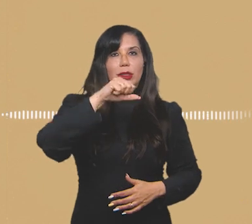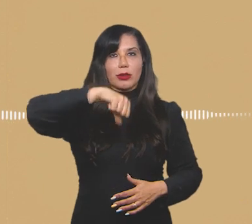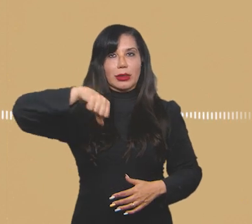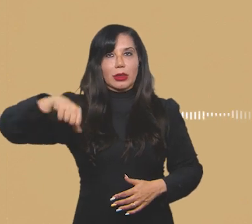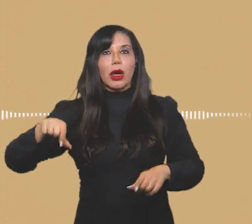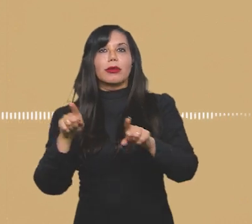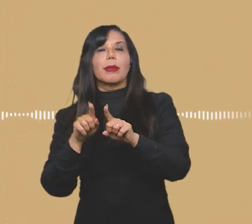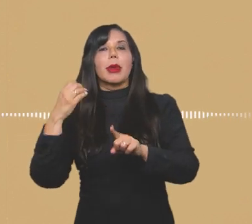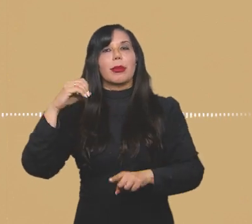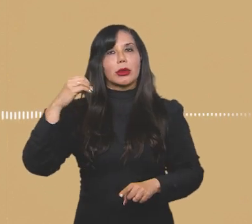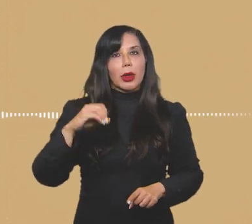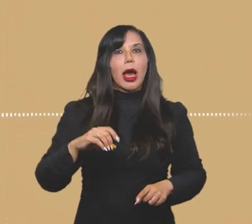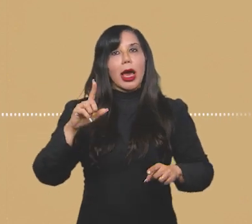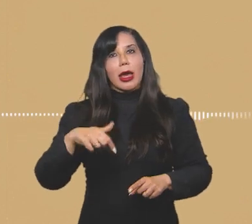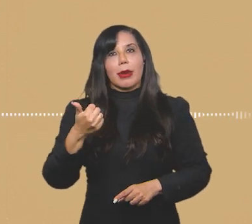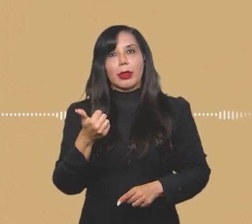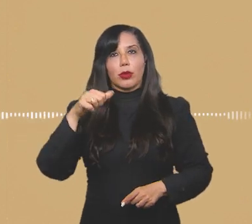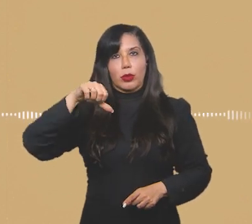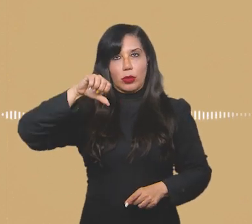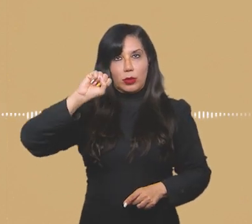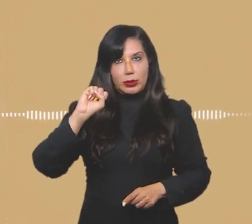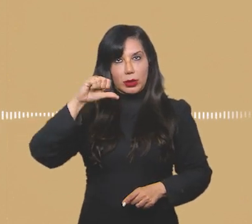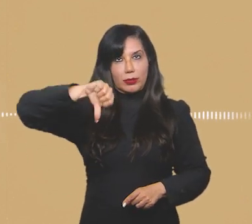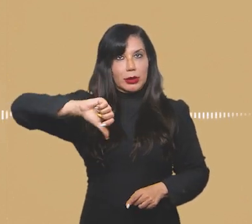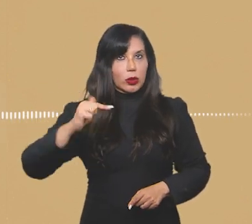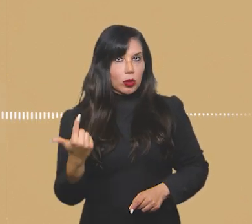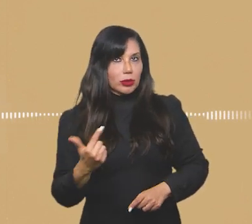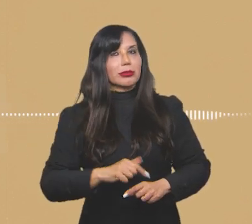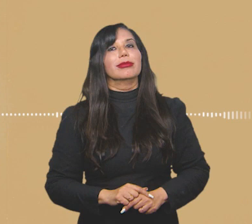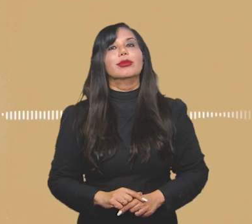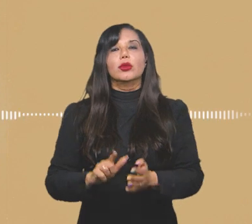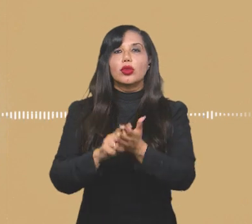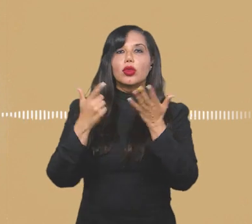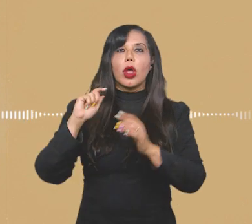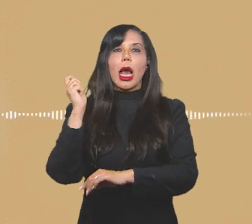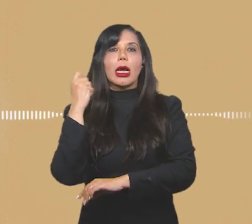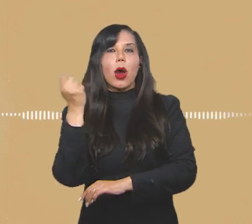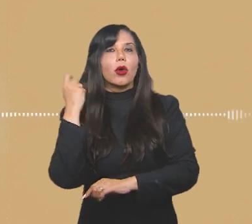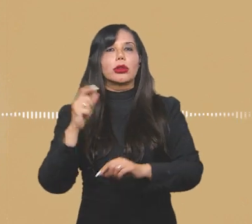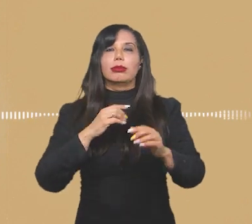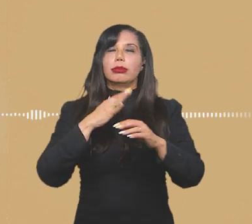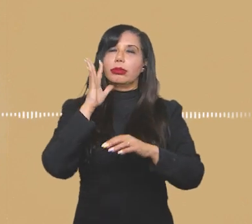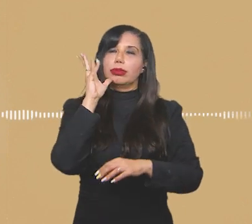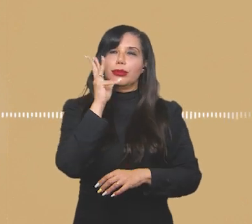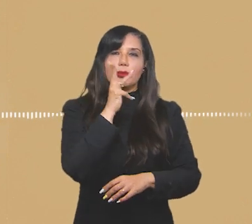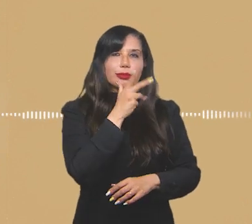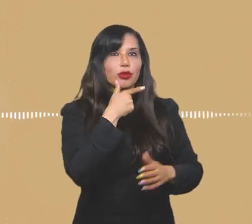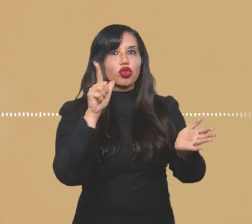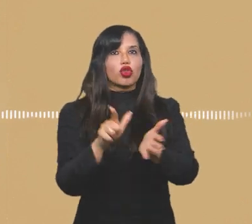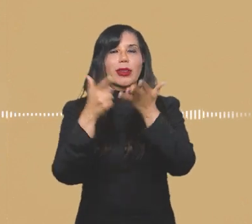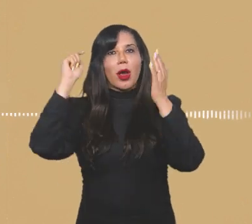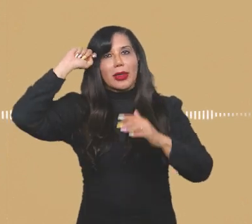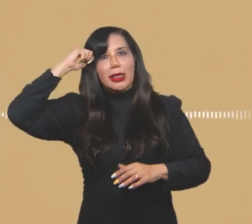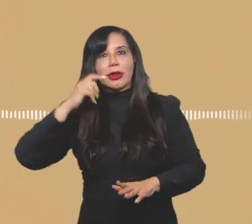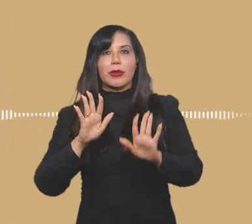em 1899, e de Porto Alegre, com O Exemplo, de 1892. O periódico gaúcho teria maior duração até